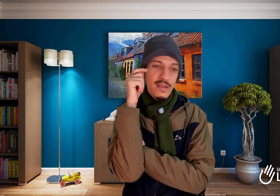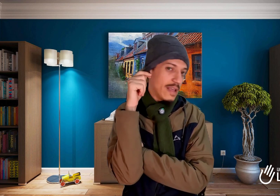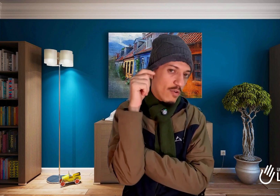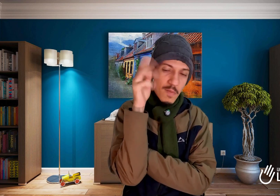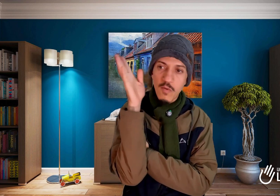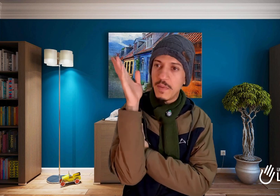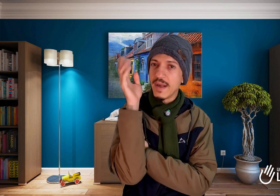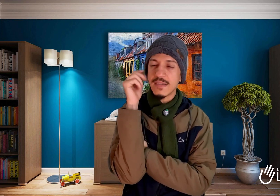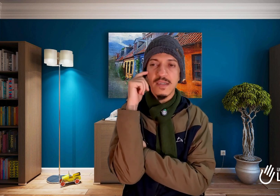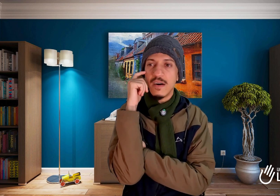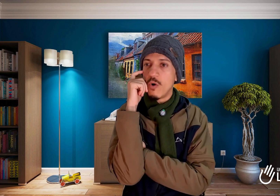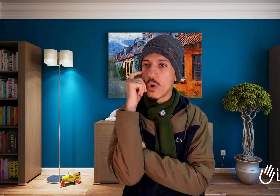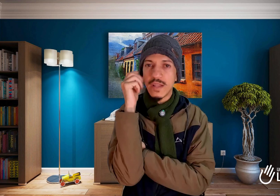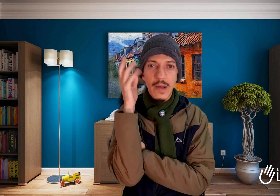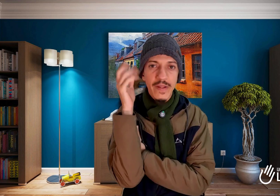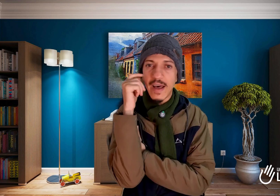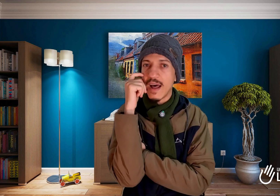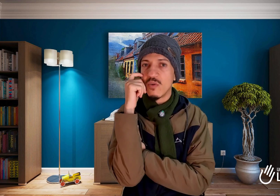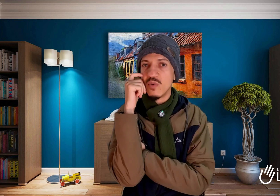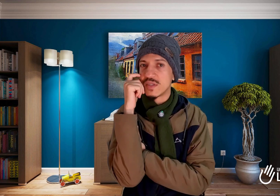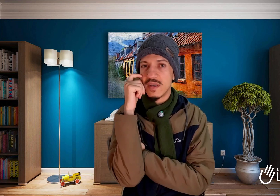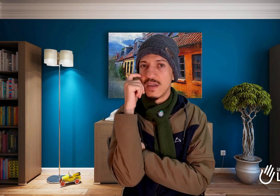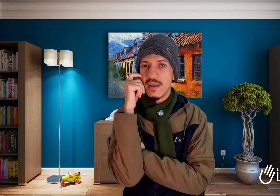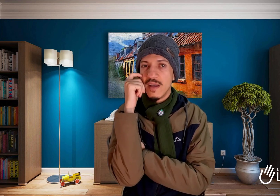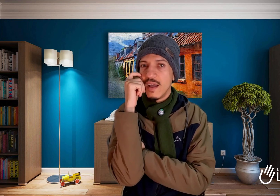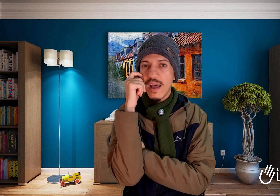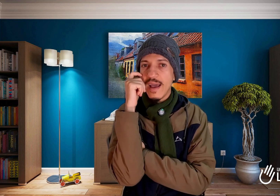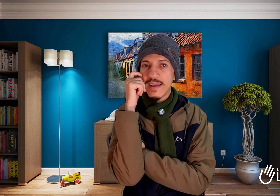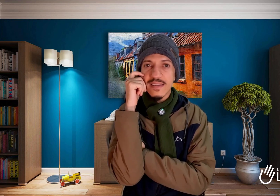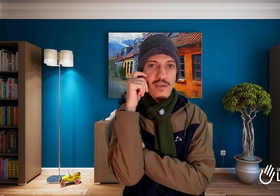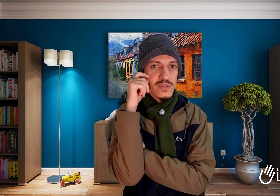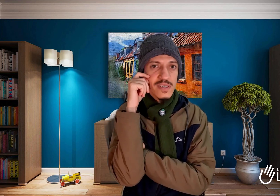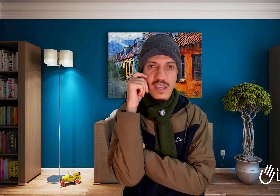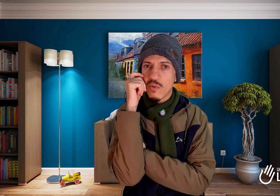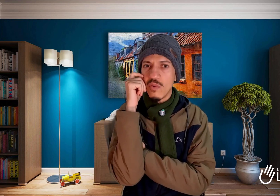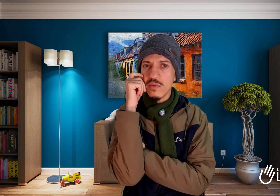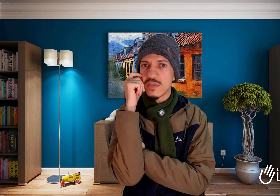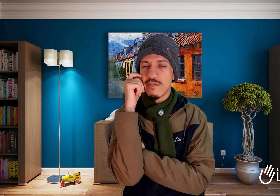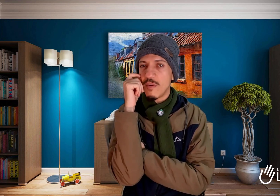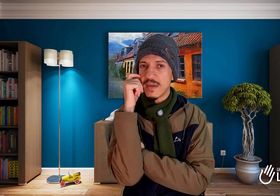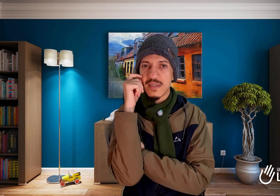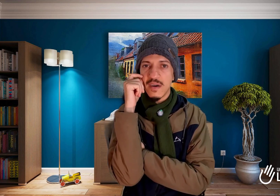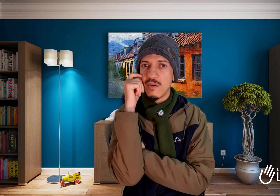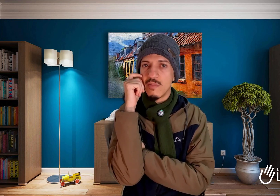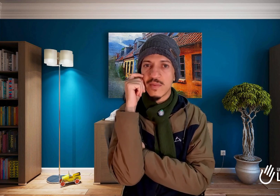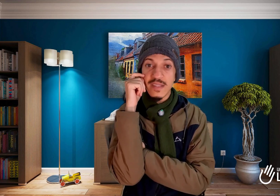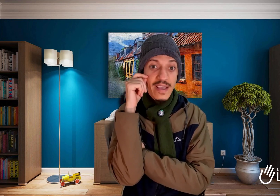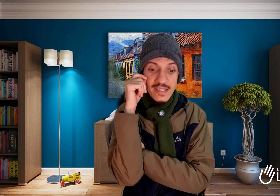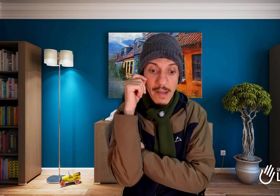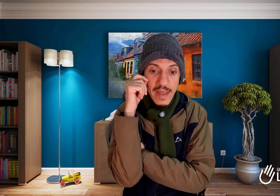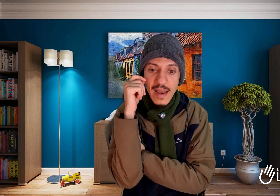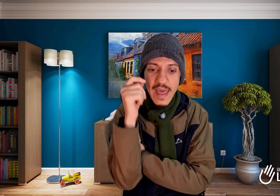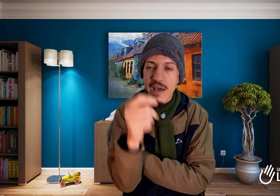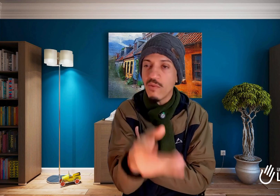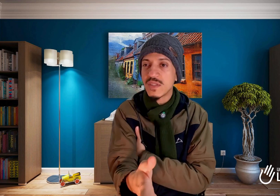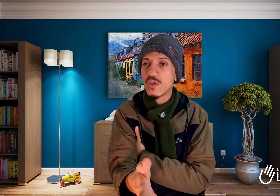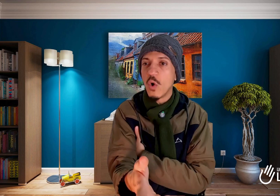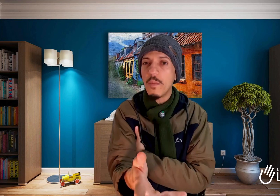alguma complicação ou que está para dar à luz. É questão de segundos a informação. Você tem que saber ler os sintomas